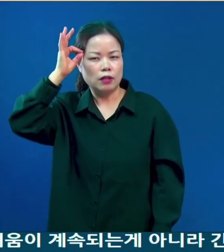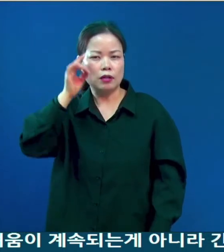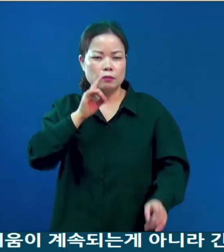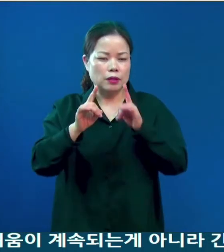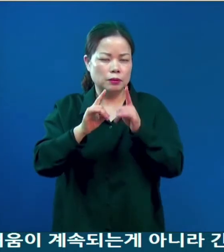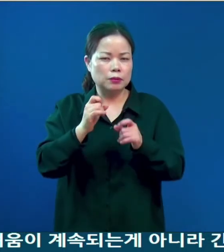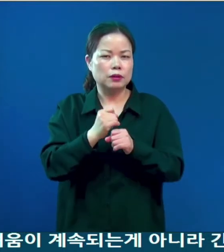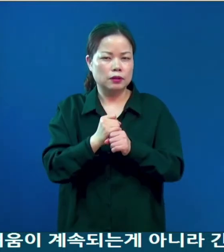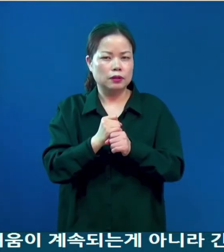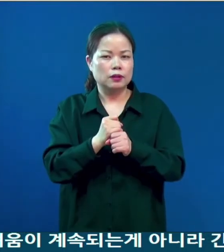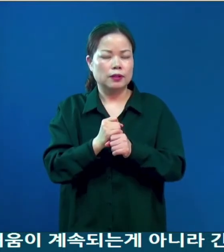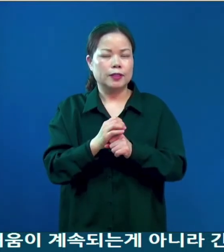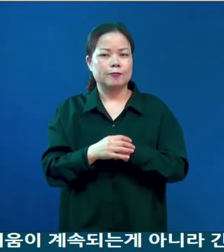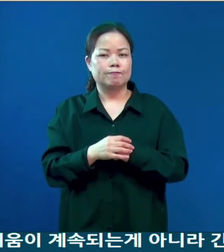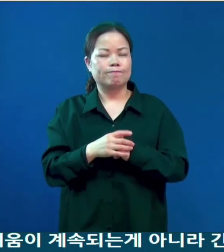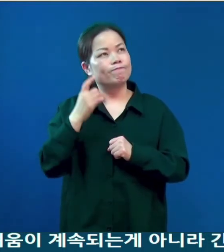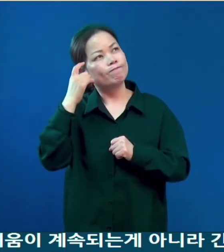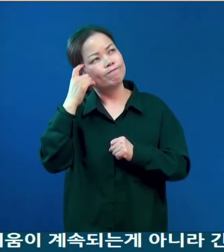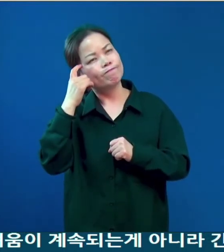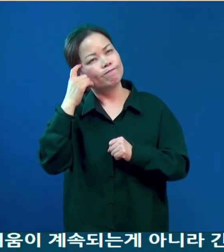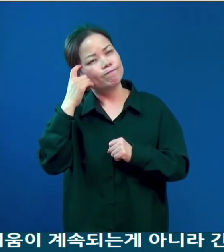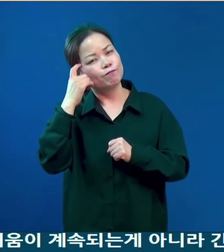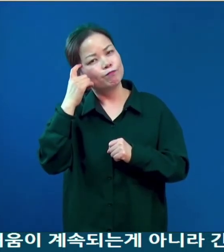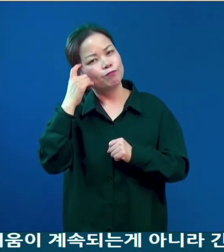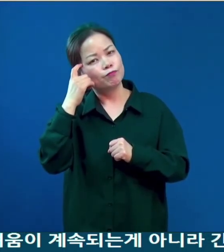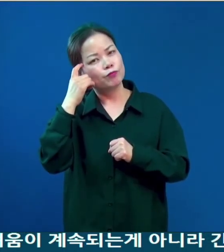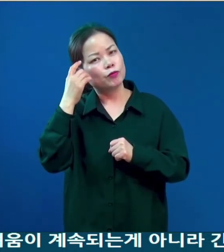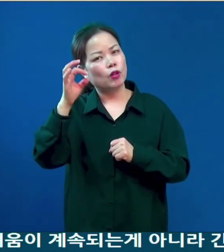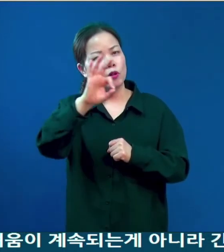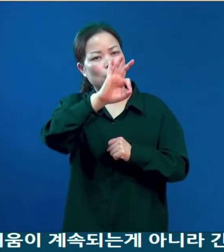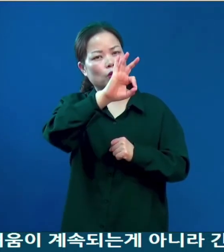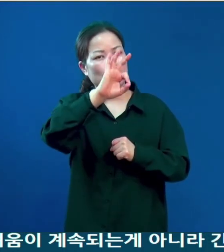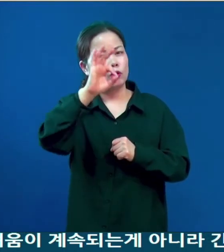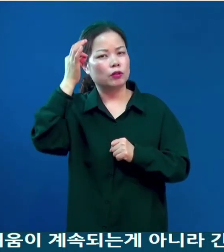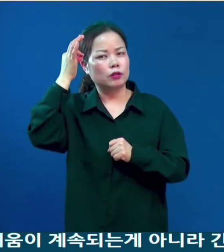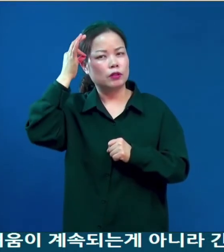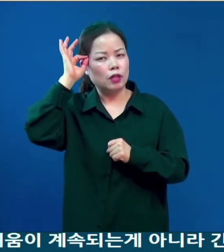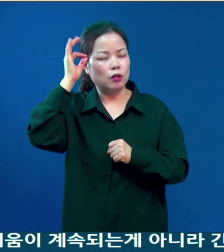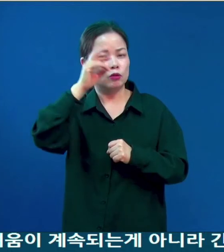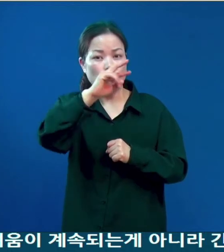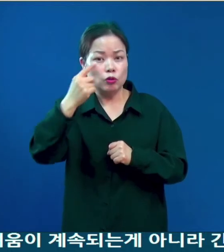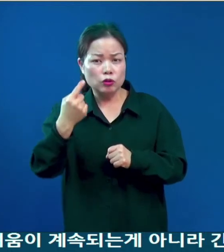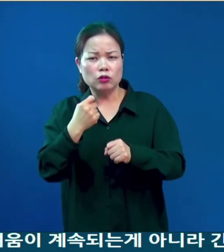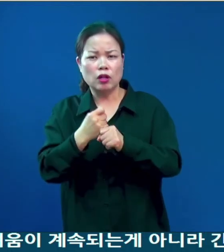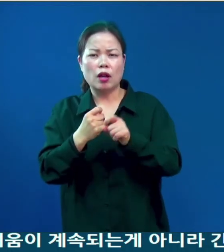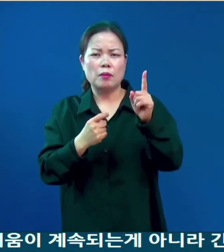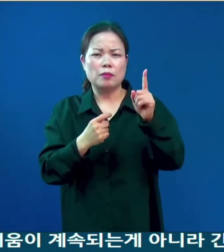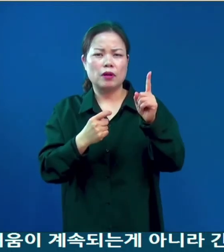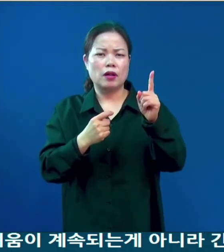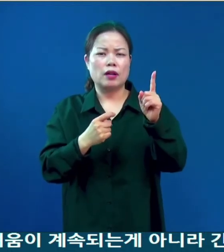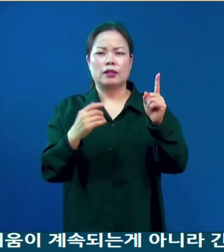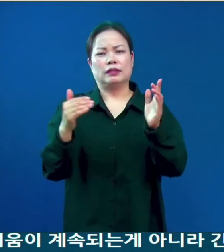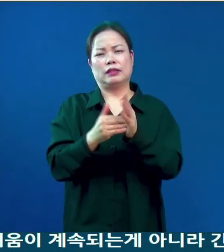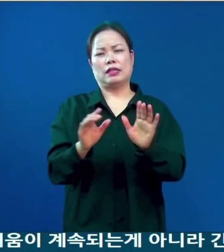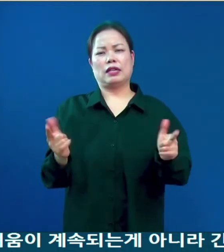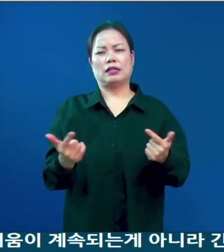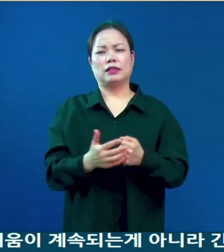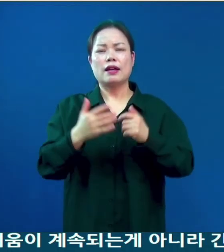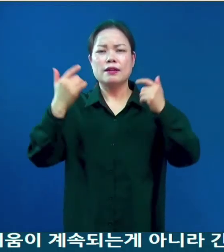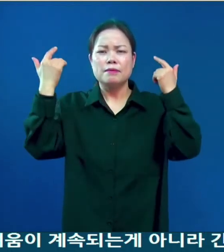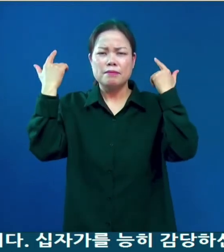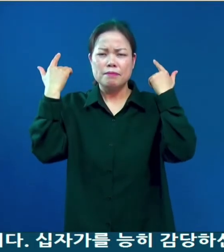이 기억하고 또 돌이키고 깨어 있는 것도 지속성이 필요하겠구나. 한 번 기억하고 돌이키고 깨어 있는 게 아니라